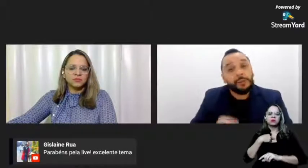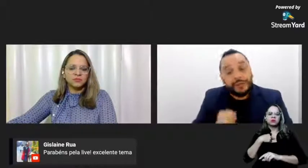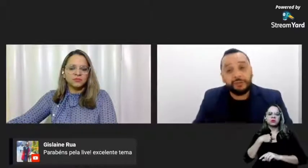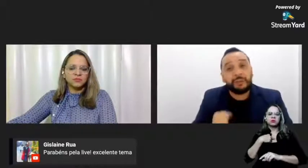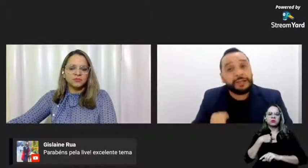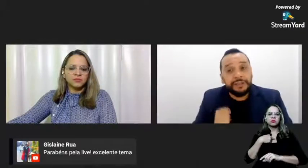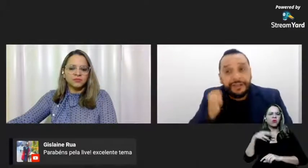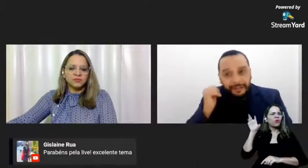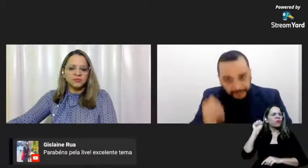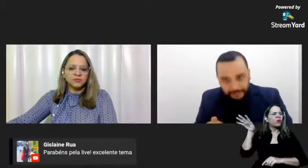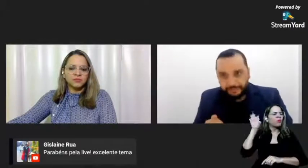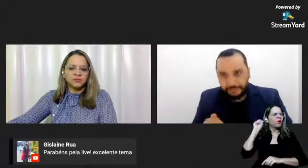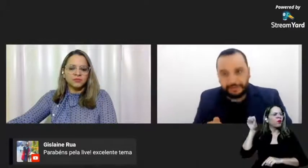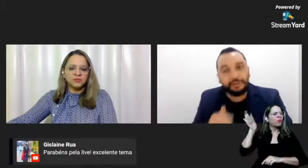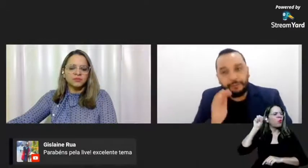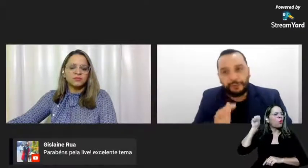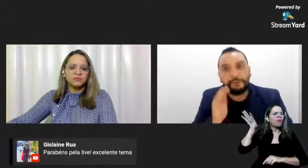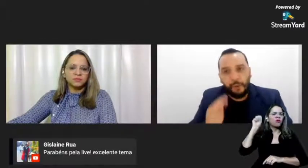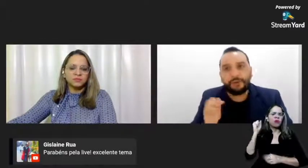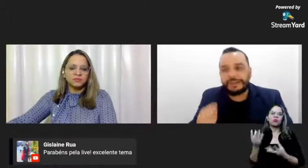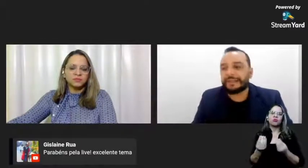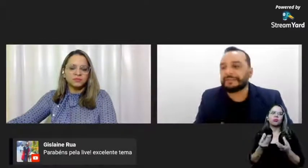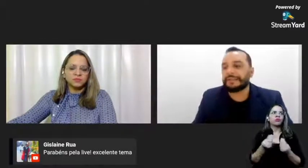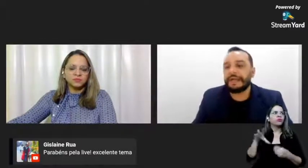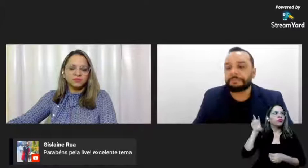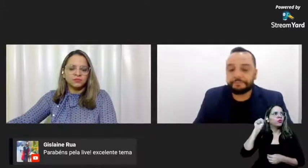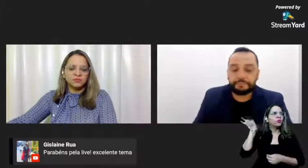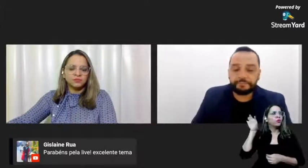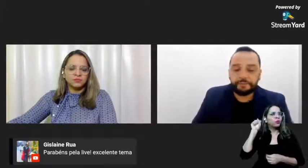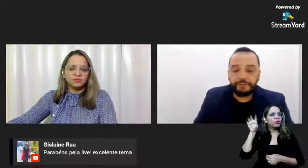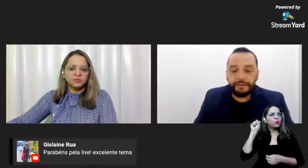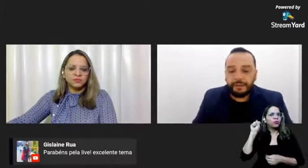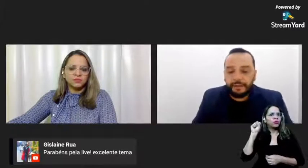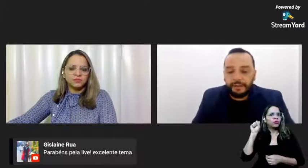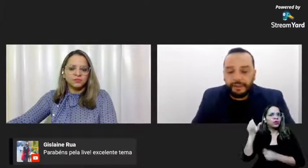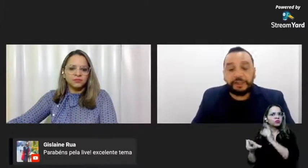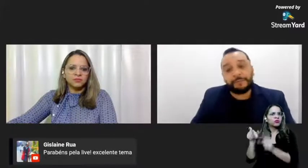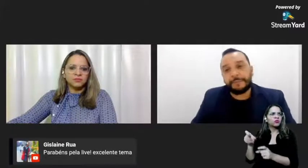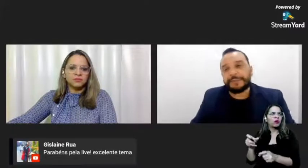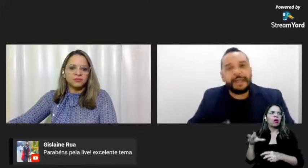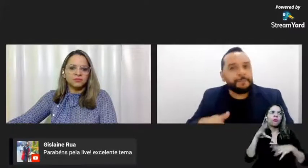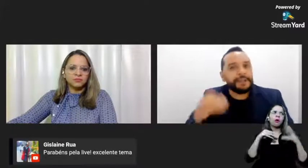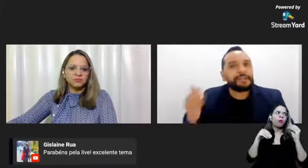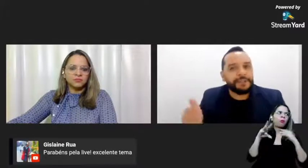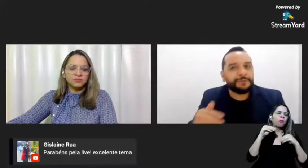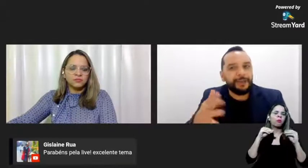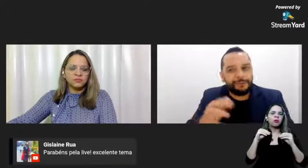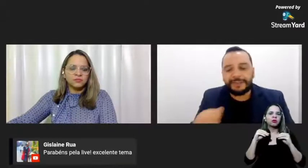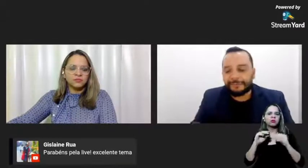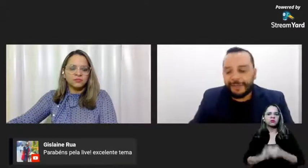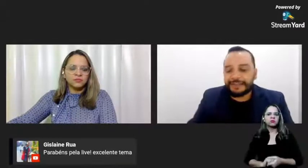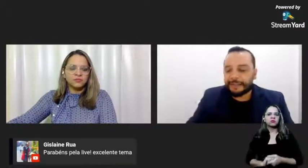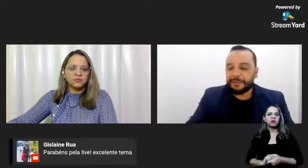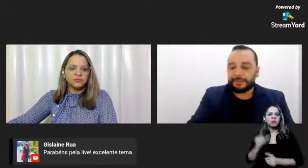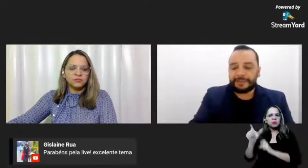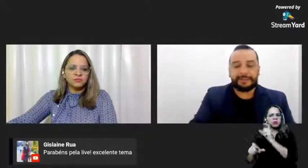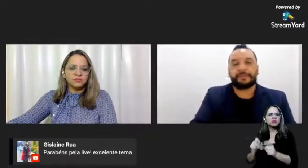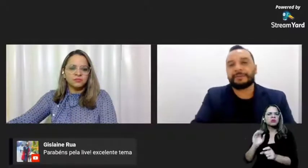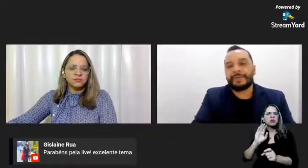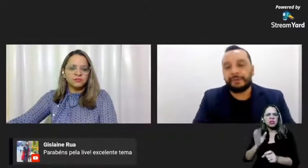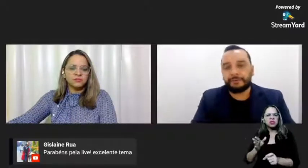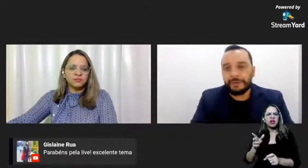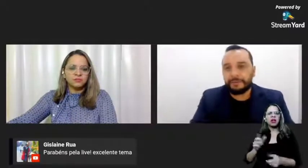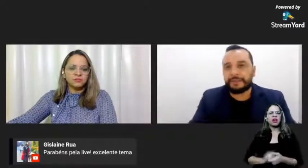gente ouviu isso durante anos, e não foram poucos anos, tá? E já fomos até repreendidos em alguns eventos que